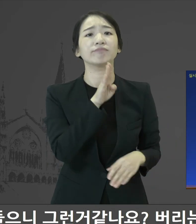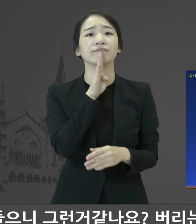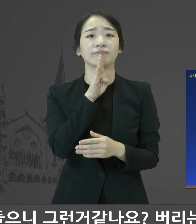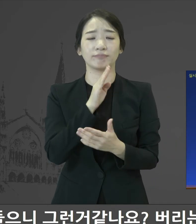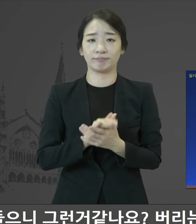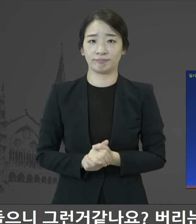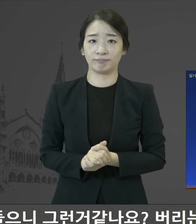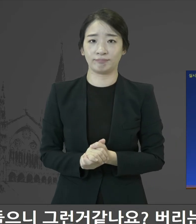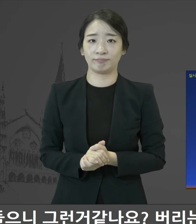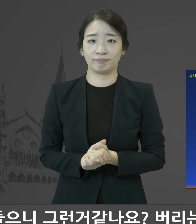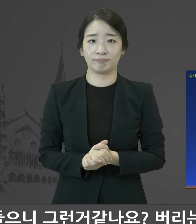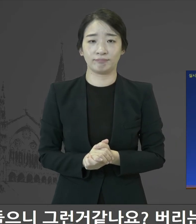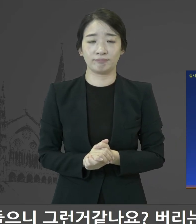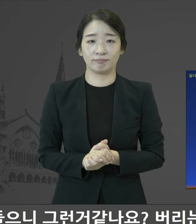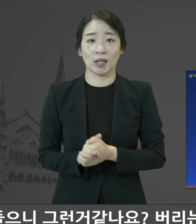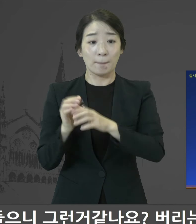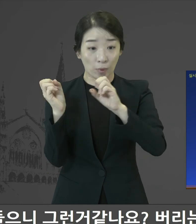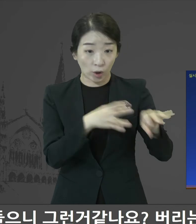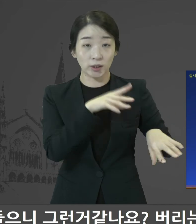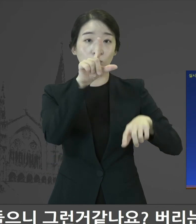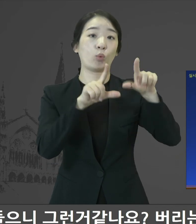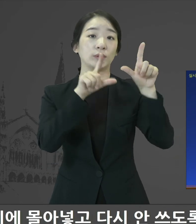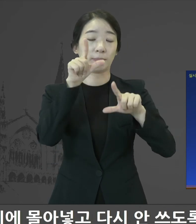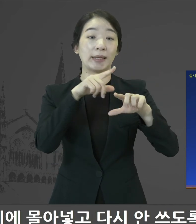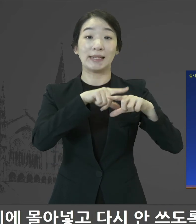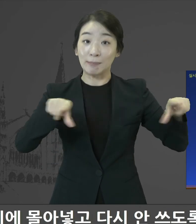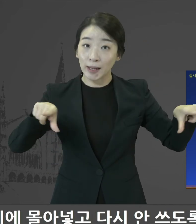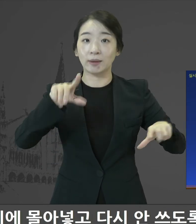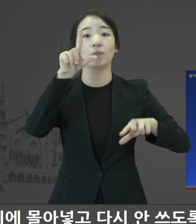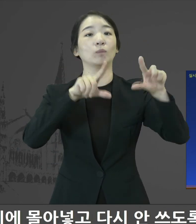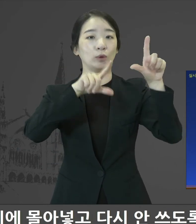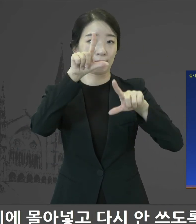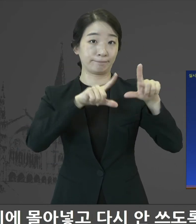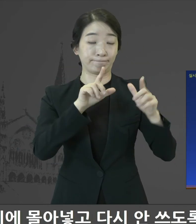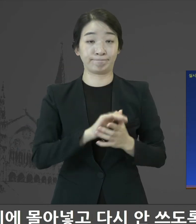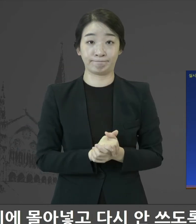버리는 모습의 일반적인 현상입니다.